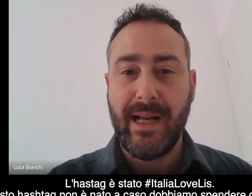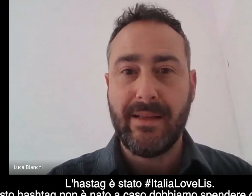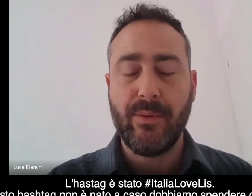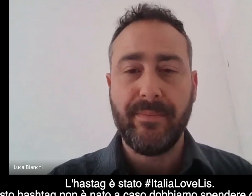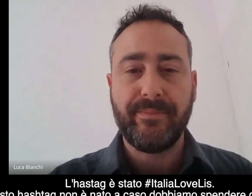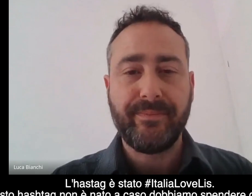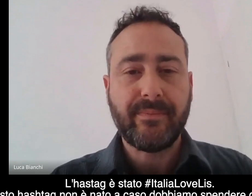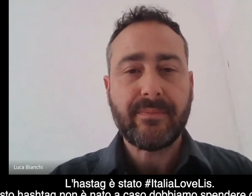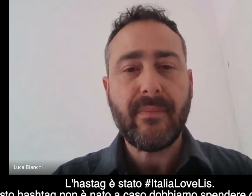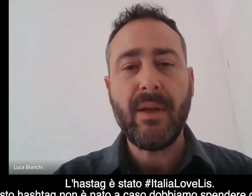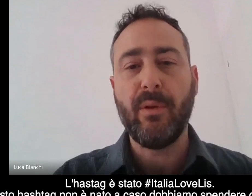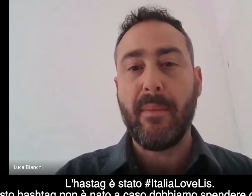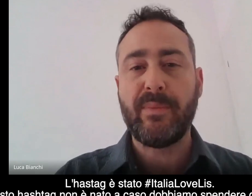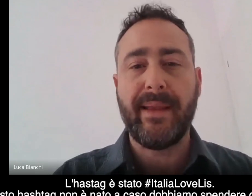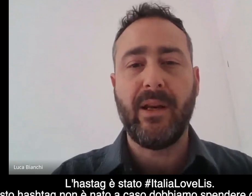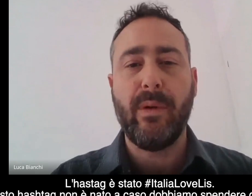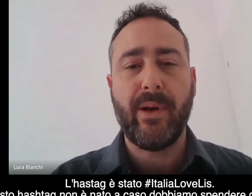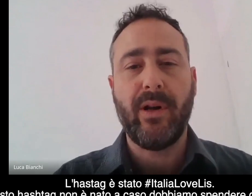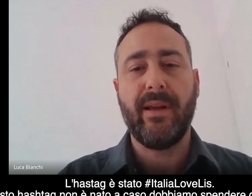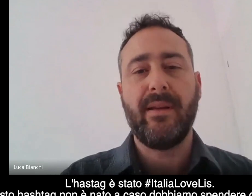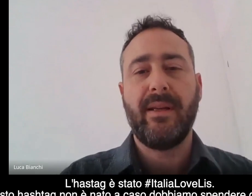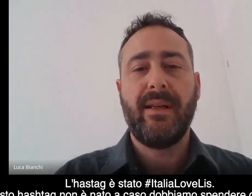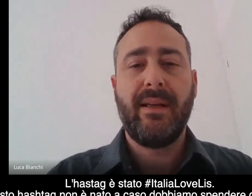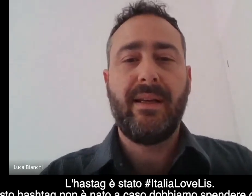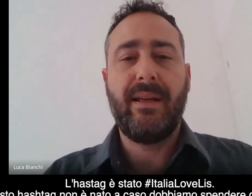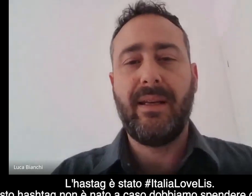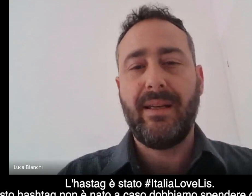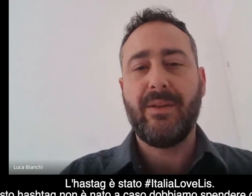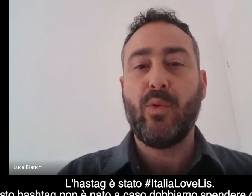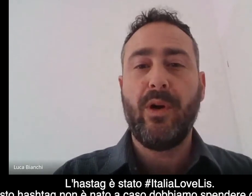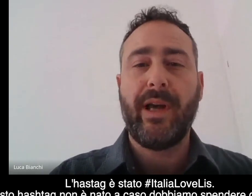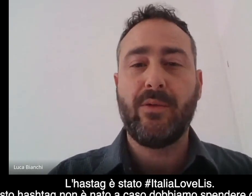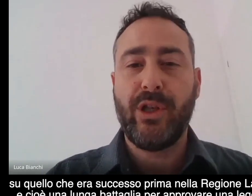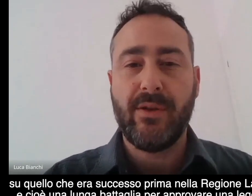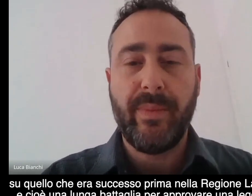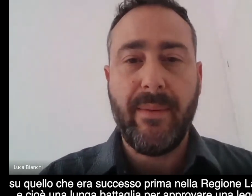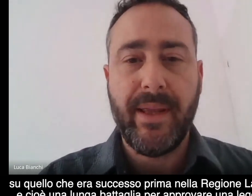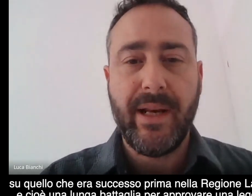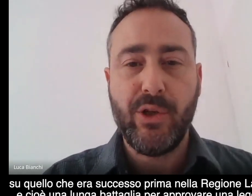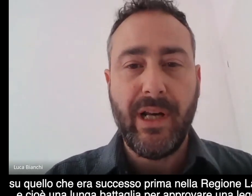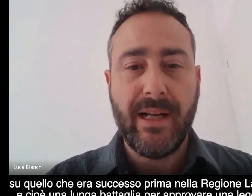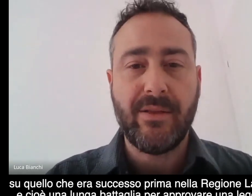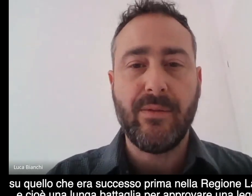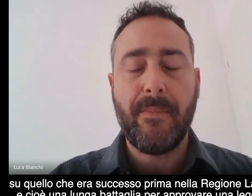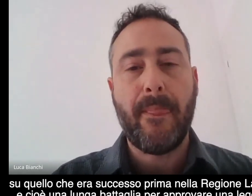caso dobbiamo spendere due parole su quello che era successo prima nella regione lazio